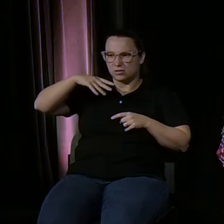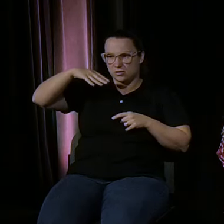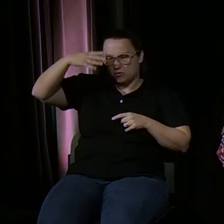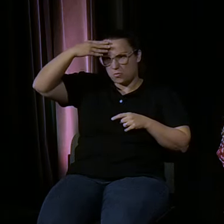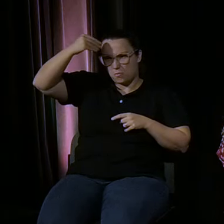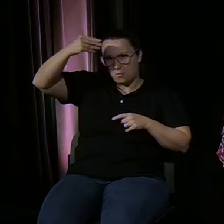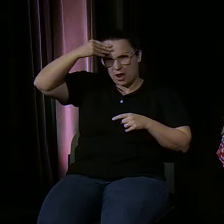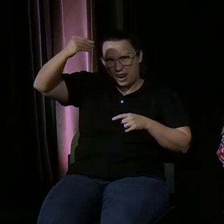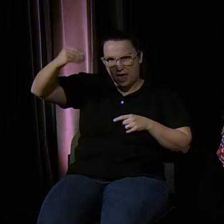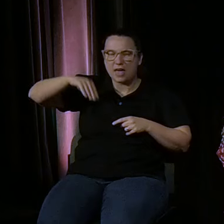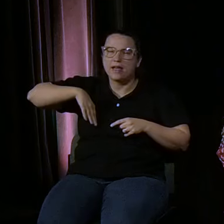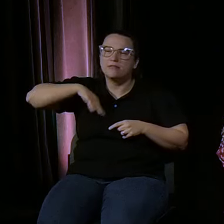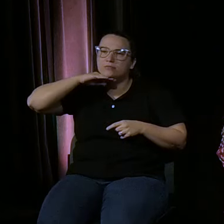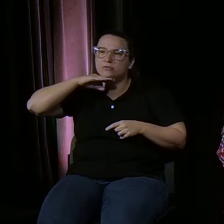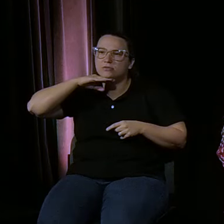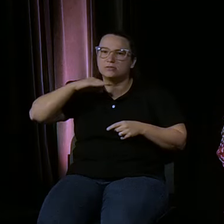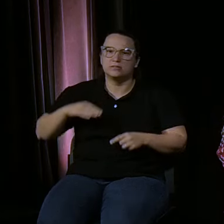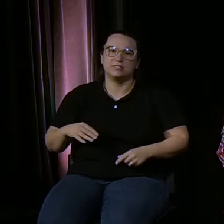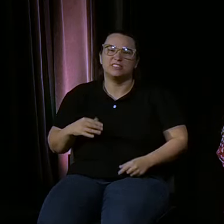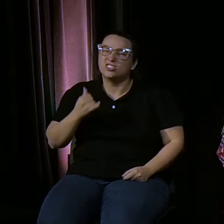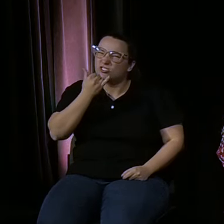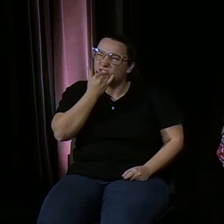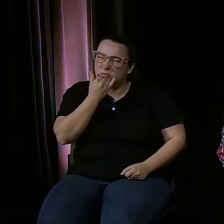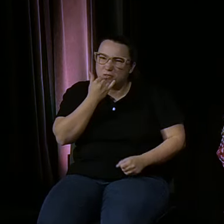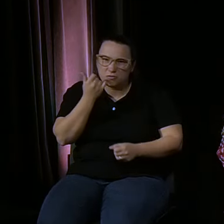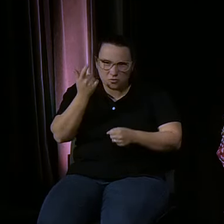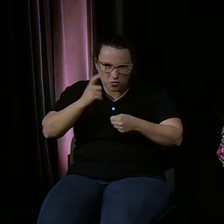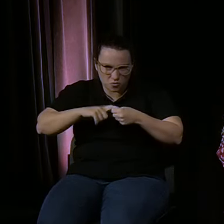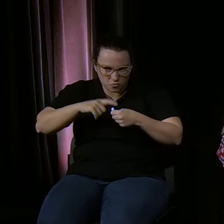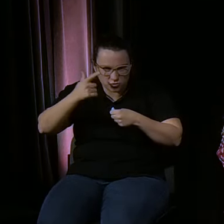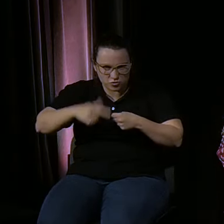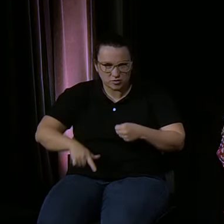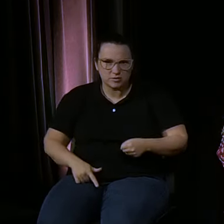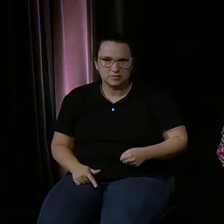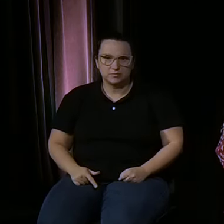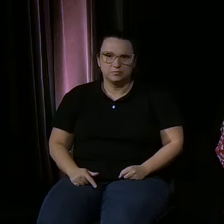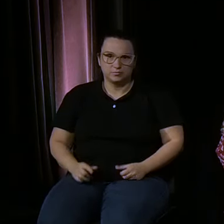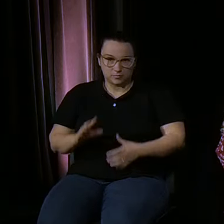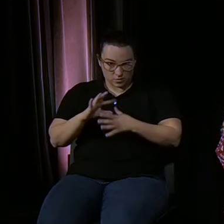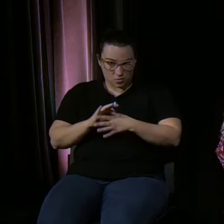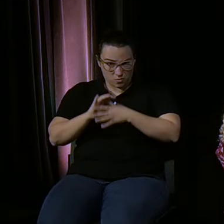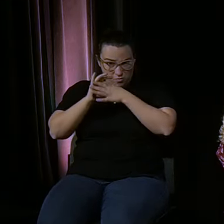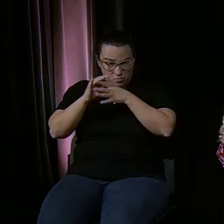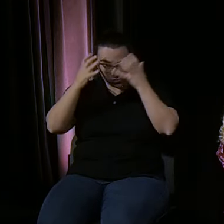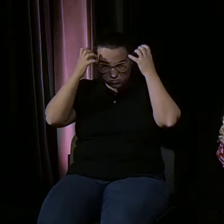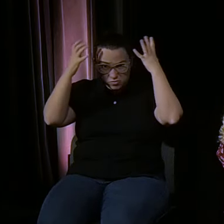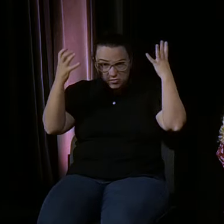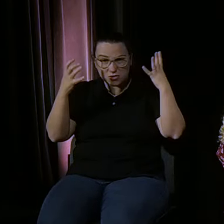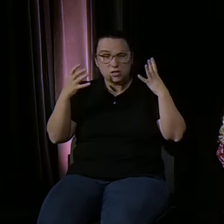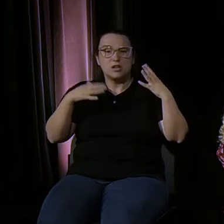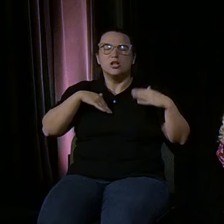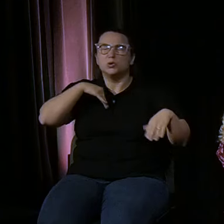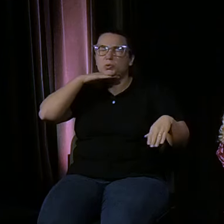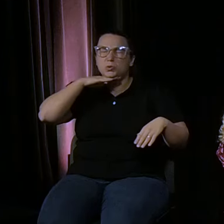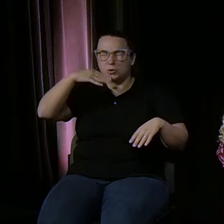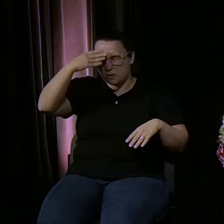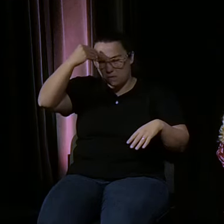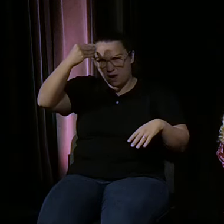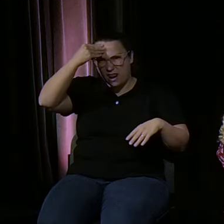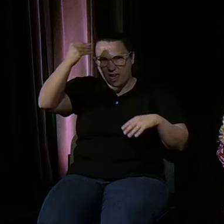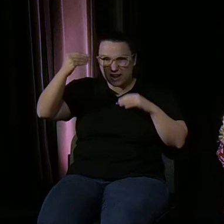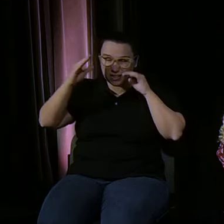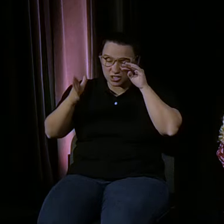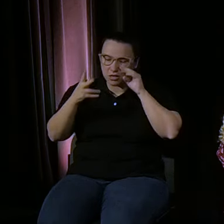ao Brasil... Vou começar de novo só para melhorar. Um grande líder de Black Power, que já não tem mais saco para as vitórias do